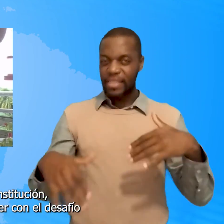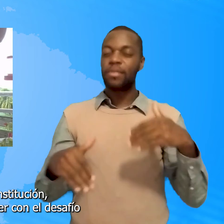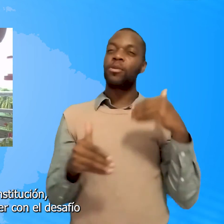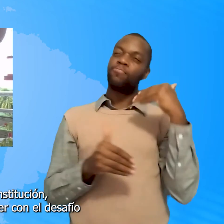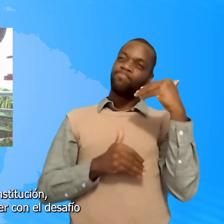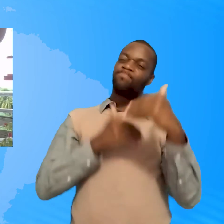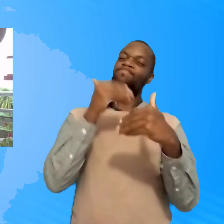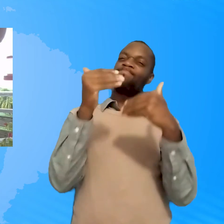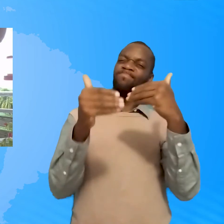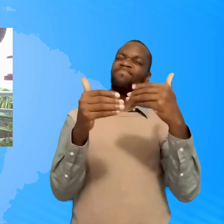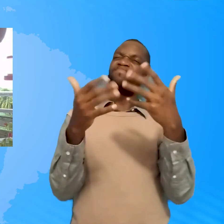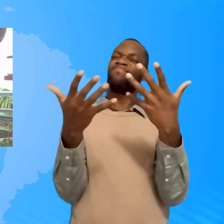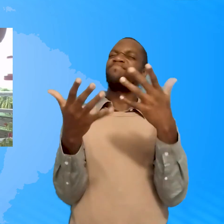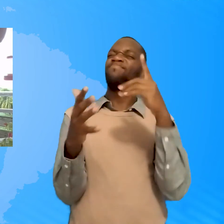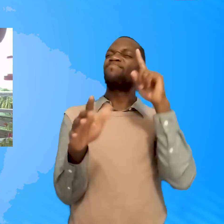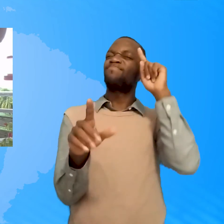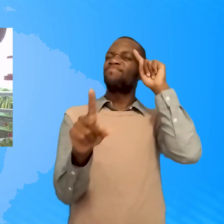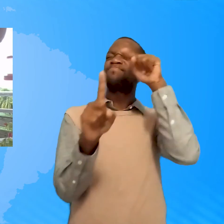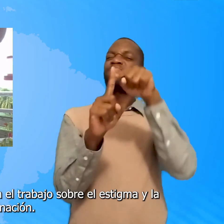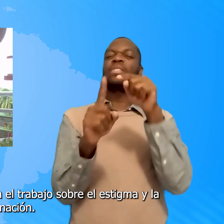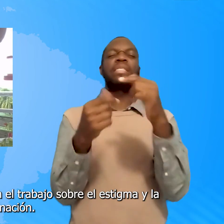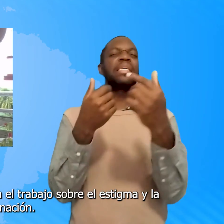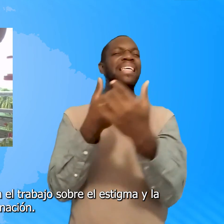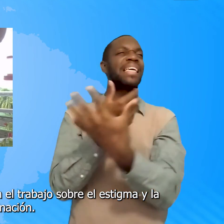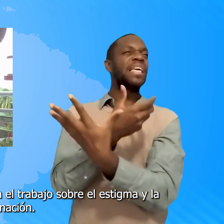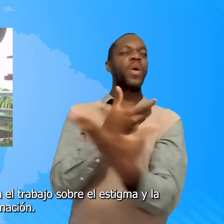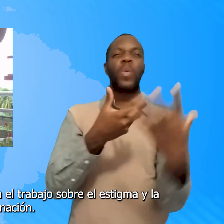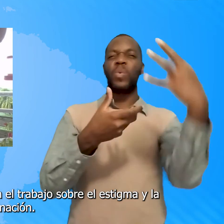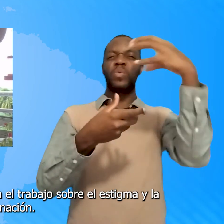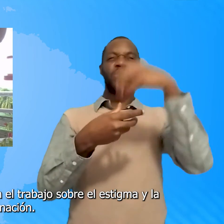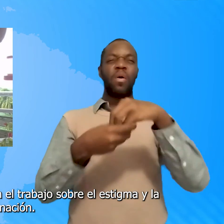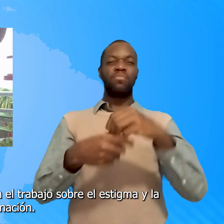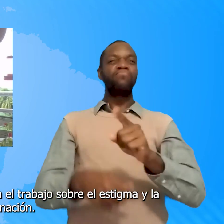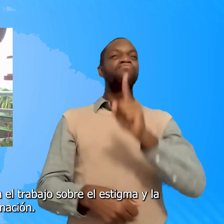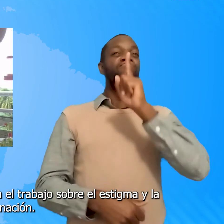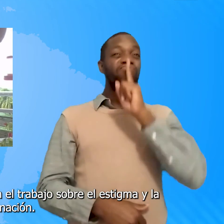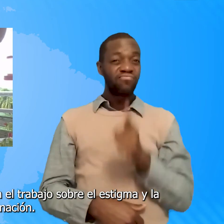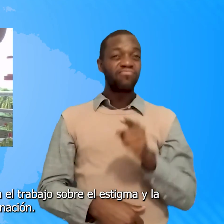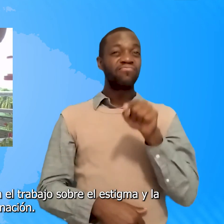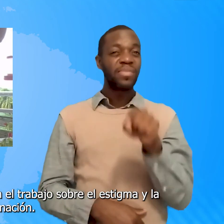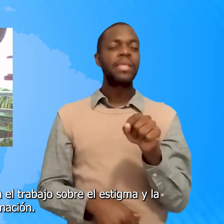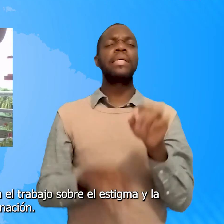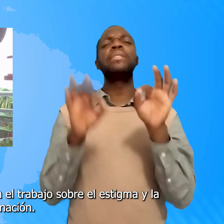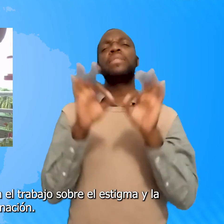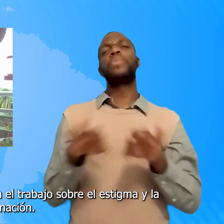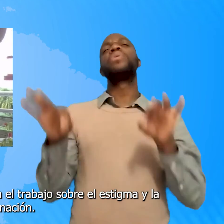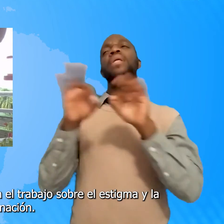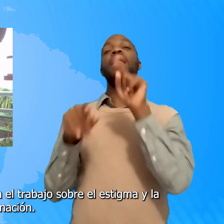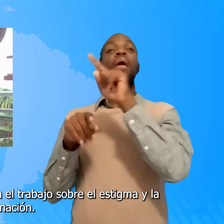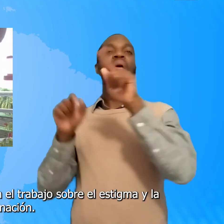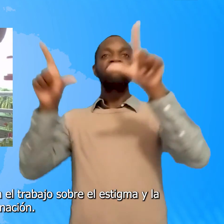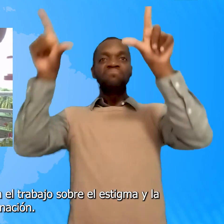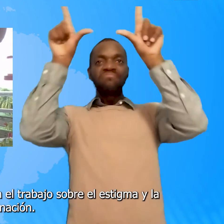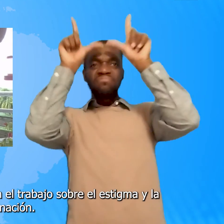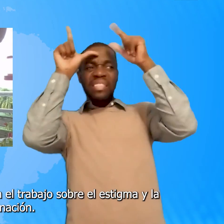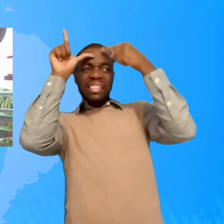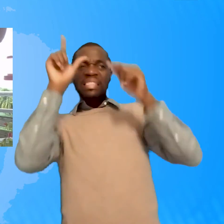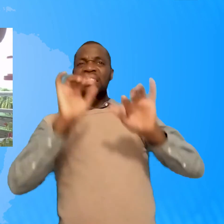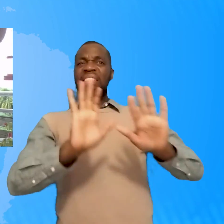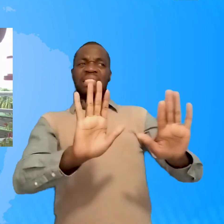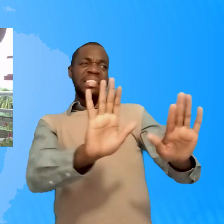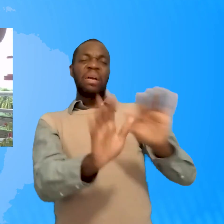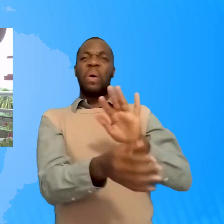el desafío de la inclusión, tiene que ver con el trabajo sobre el estigma y la